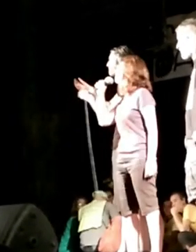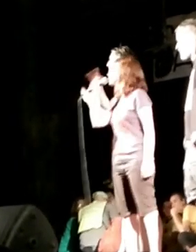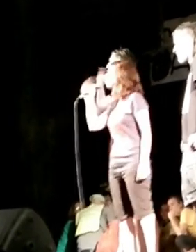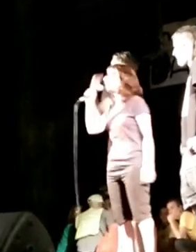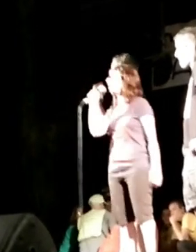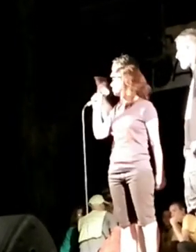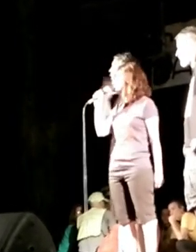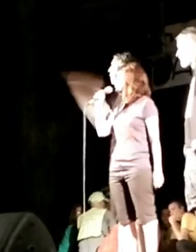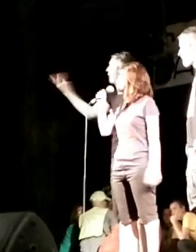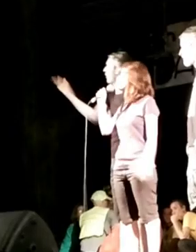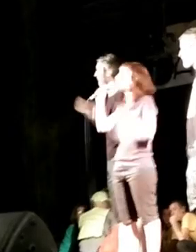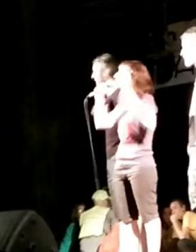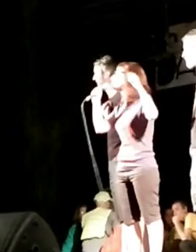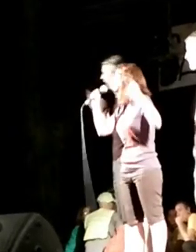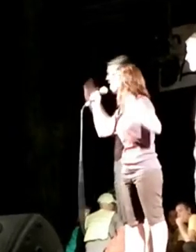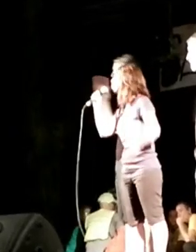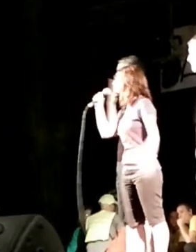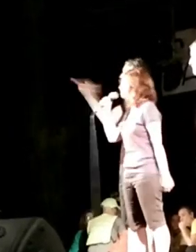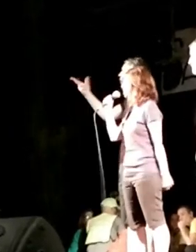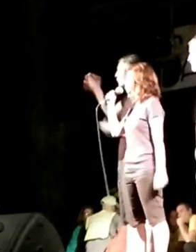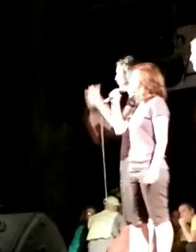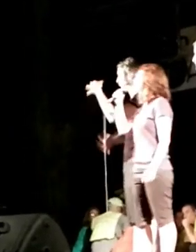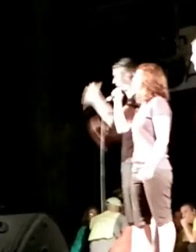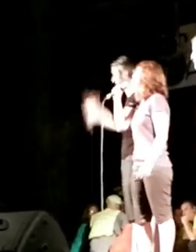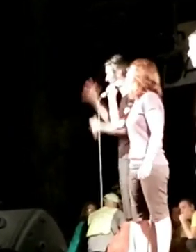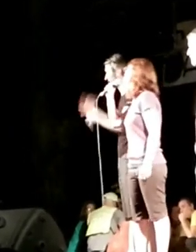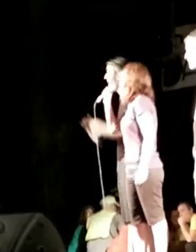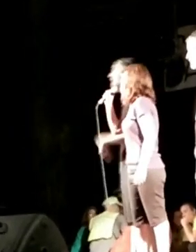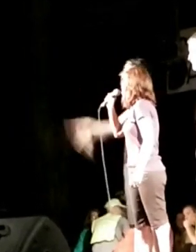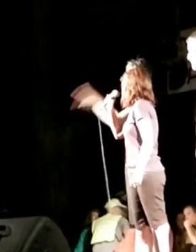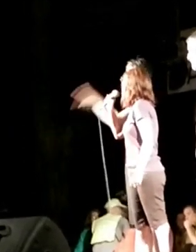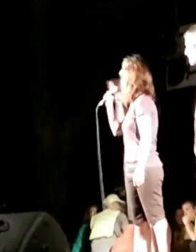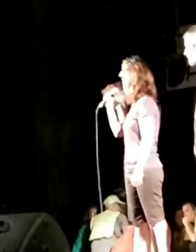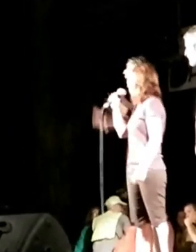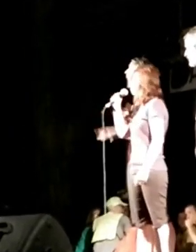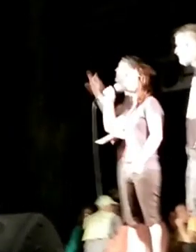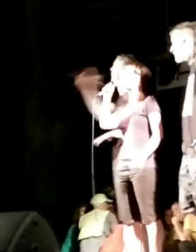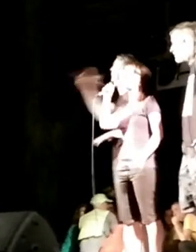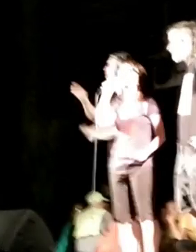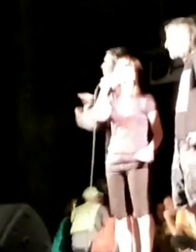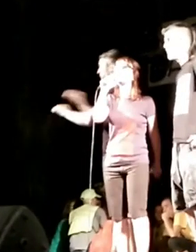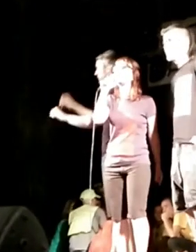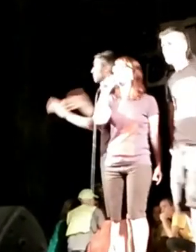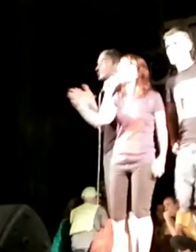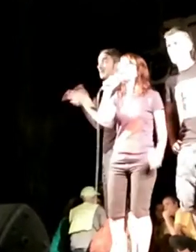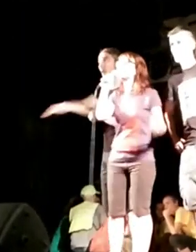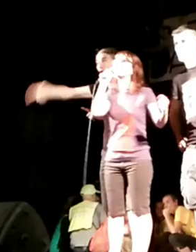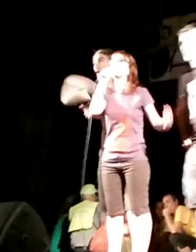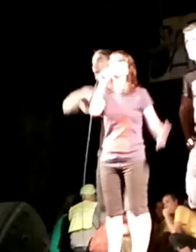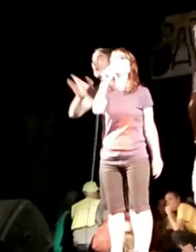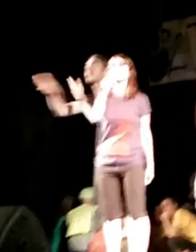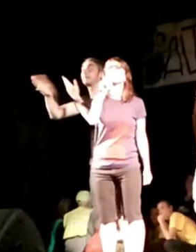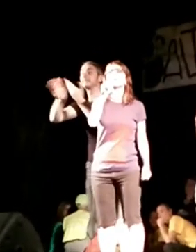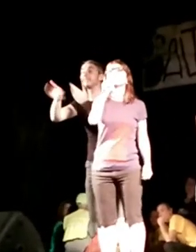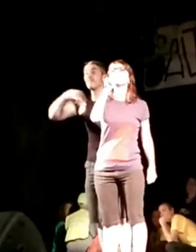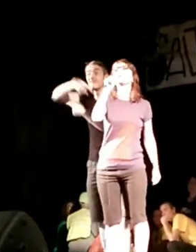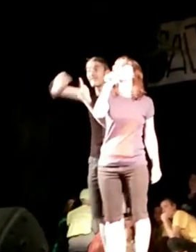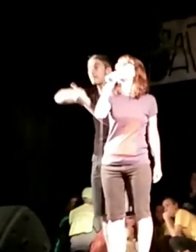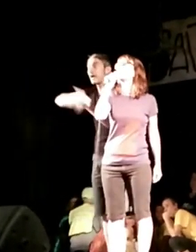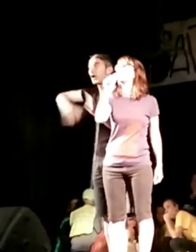Nos robaste la vida, nos robaste la justicia, pero no nos robaste el alma. Porque nuestros vecinos, nuestros